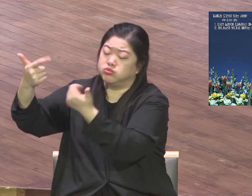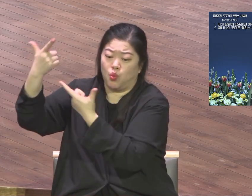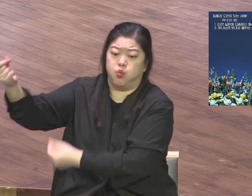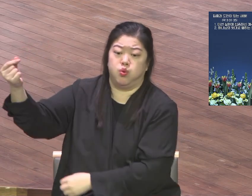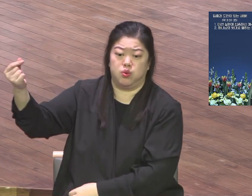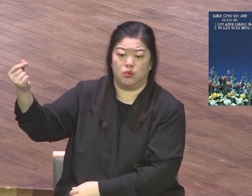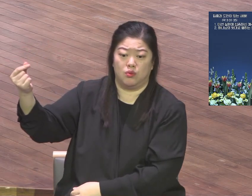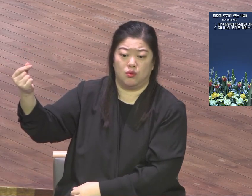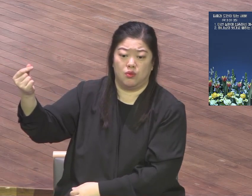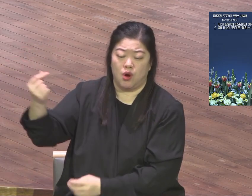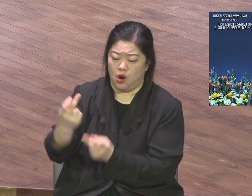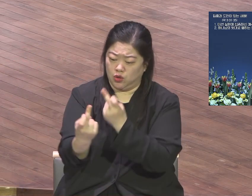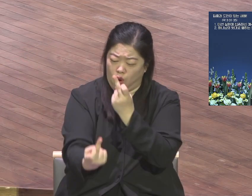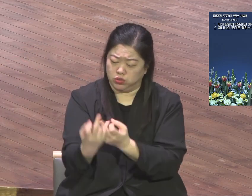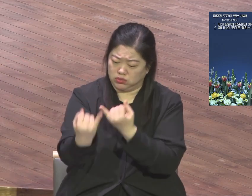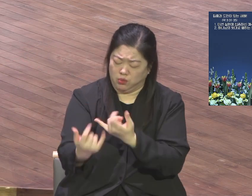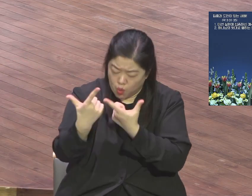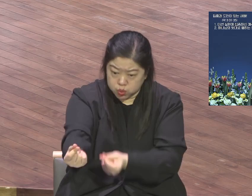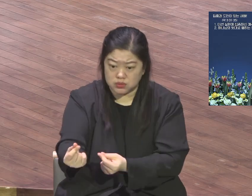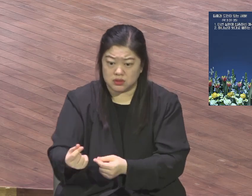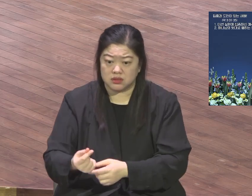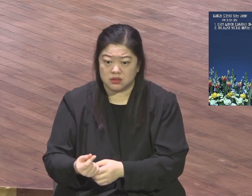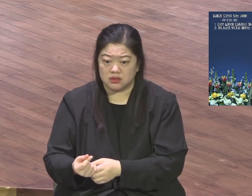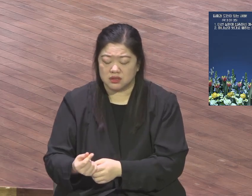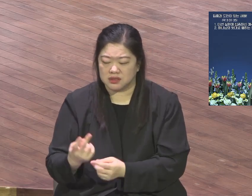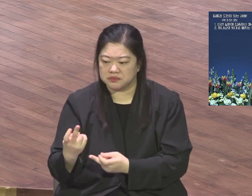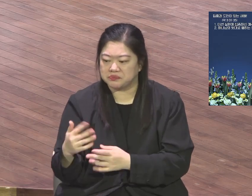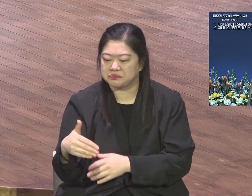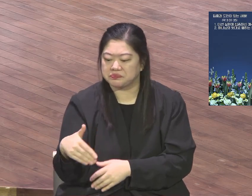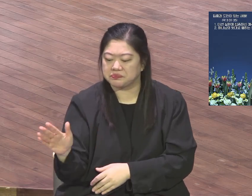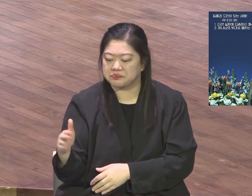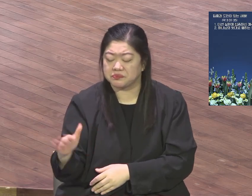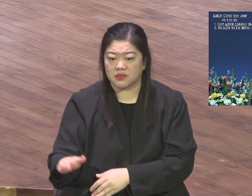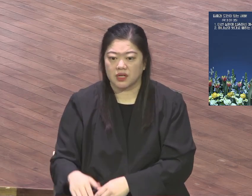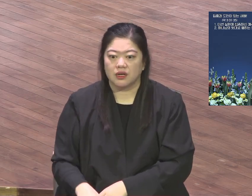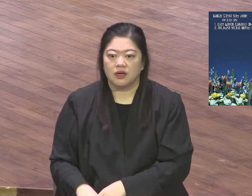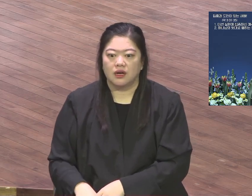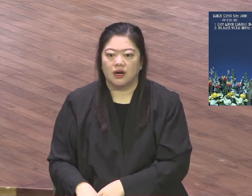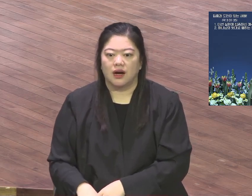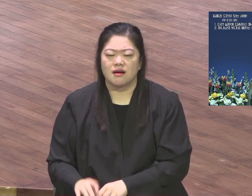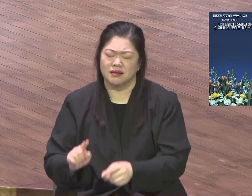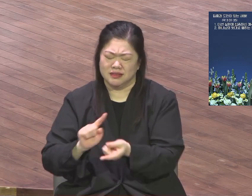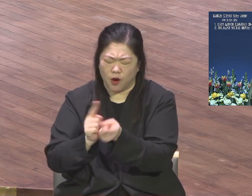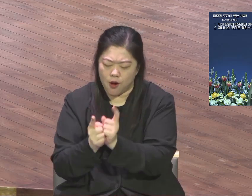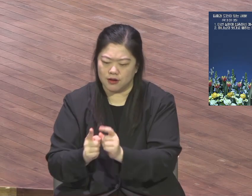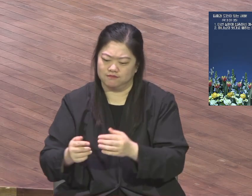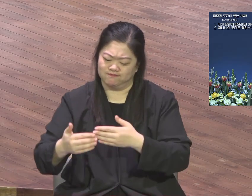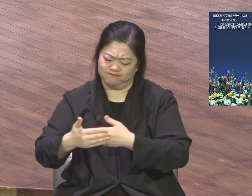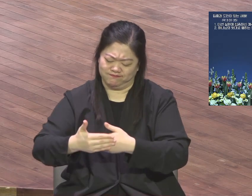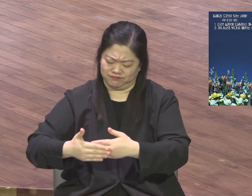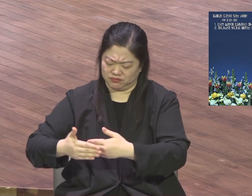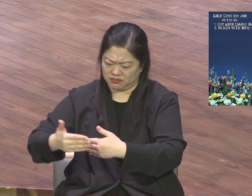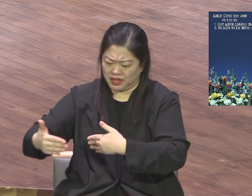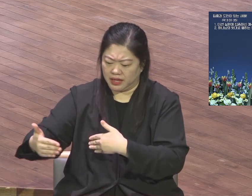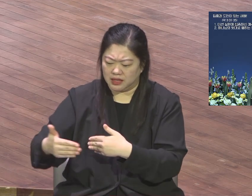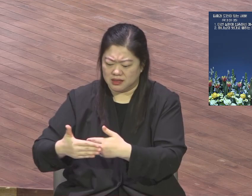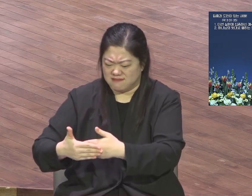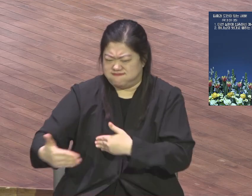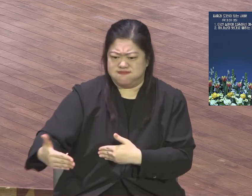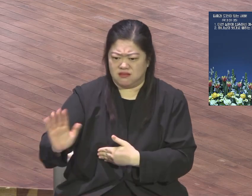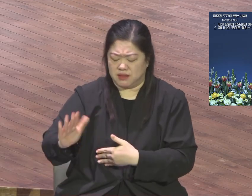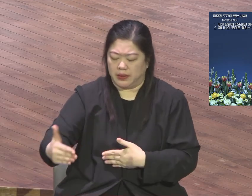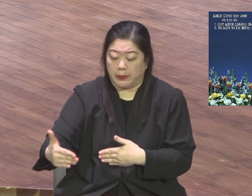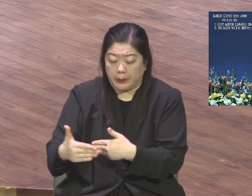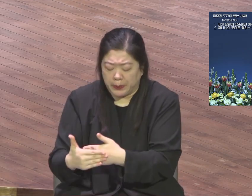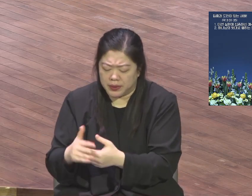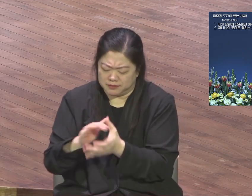가족이 더 친하고 더 가깝고 더 마음 열고 더 행복하고 하면 그래 돼야지요. 그걸 예수님 말씀하시는